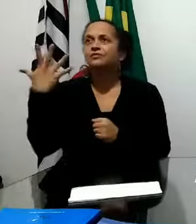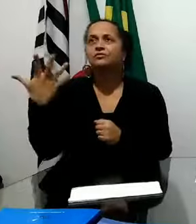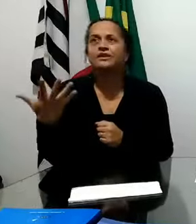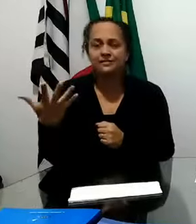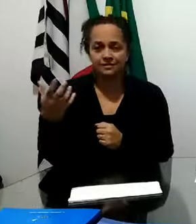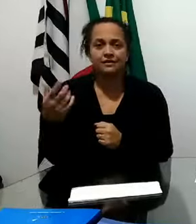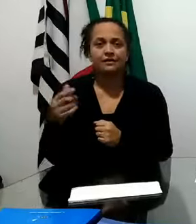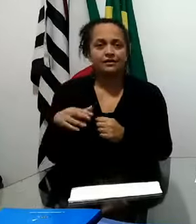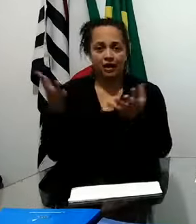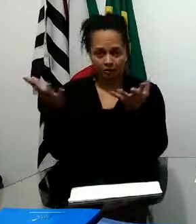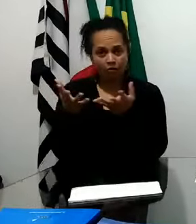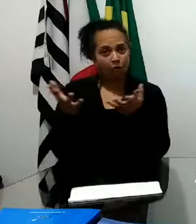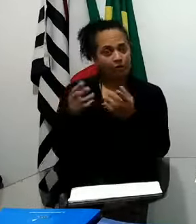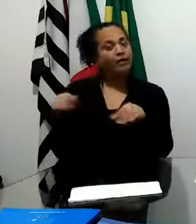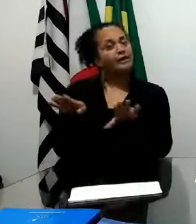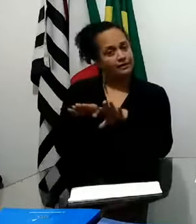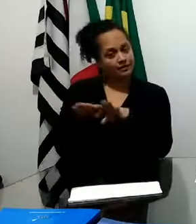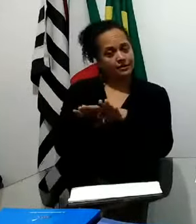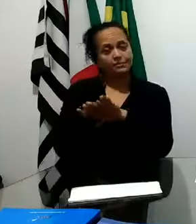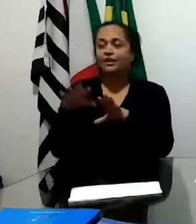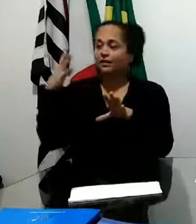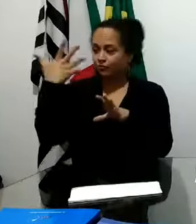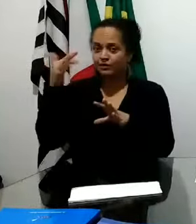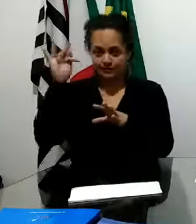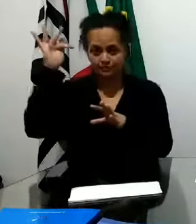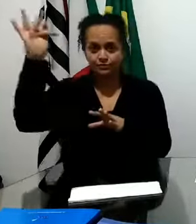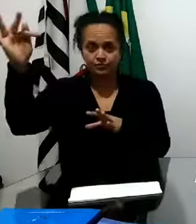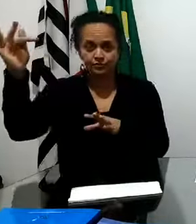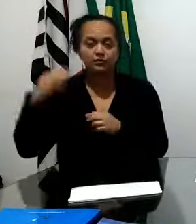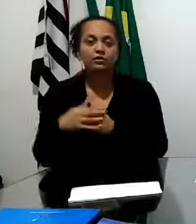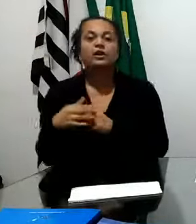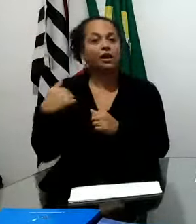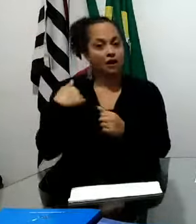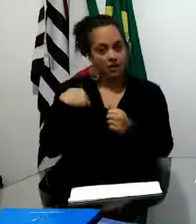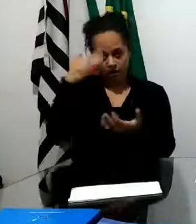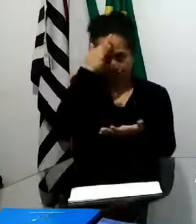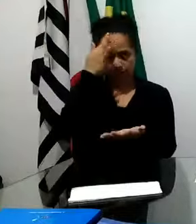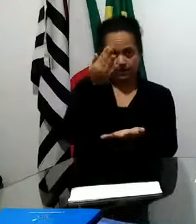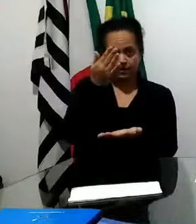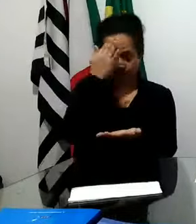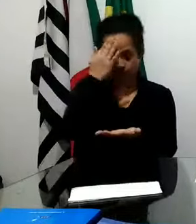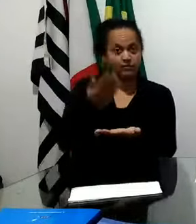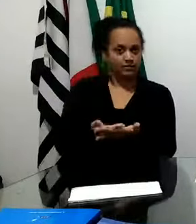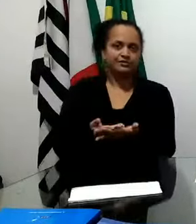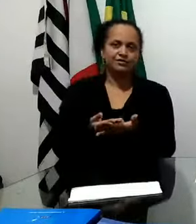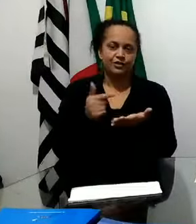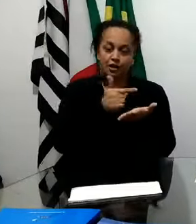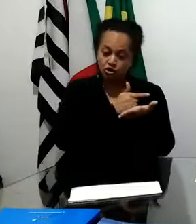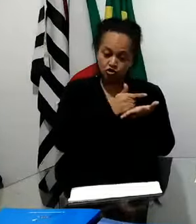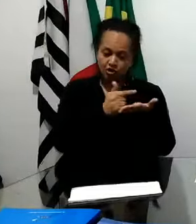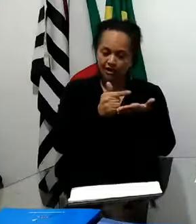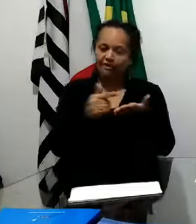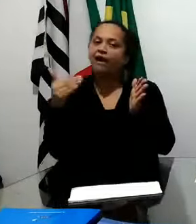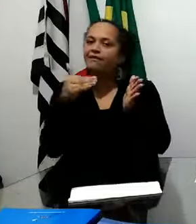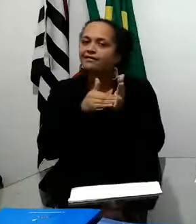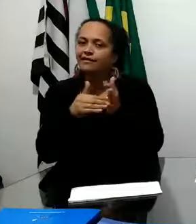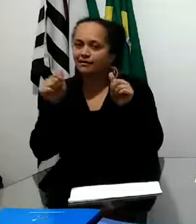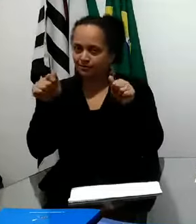eu creio que, claro, está na Bíblia, né? Que desde Gênesis até Apocalipse, Deus